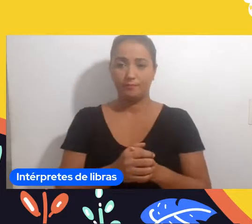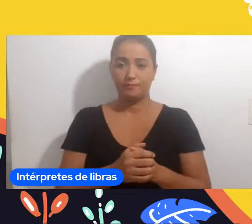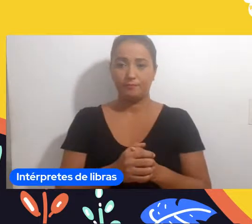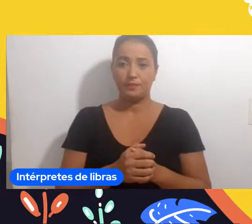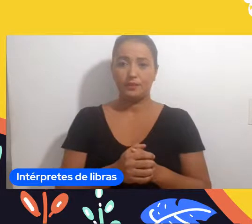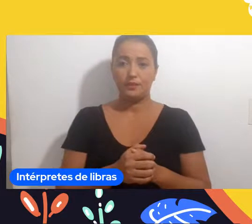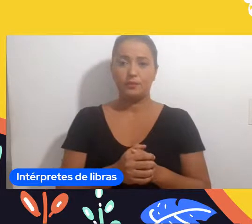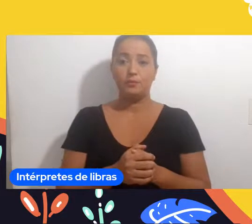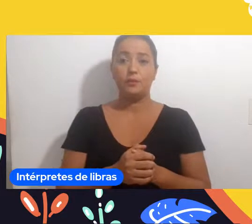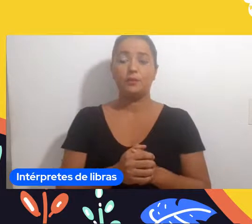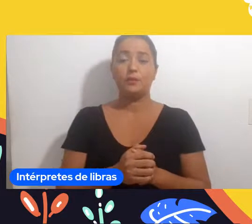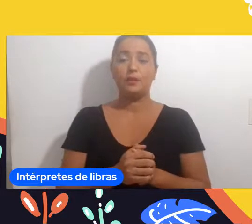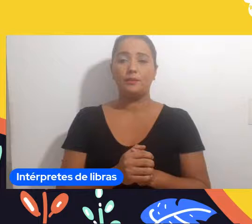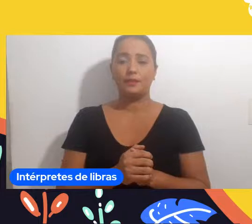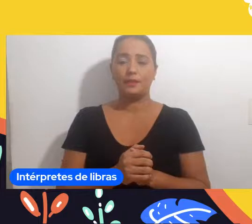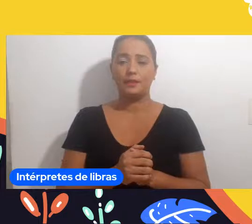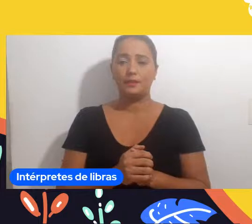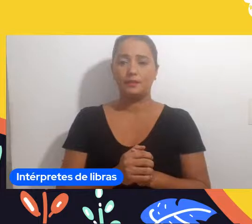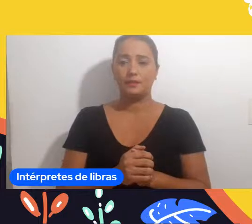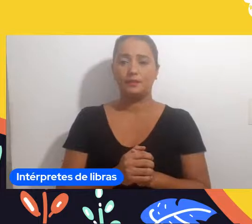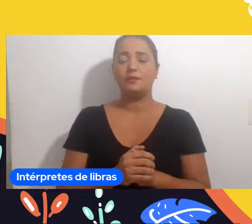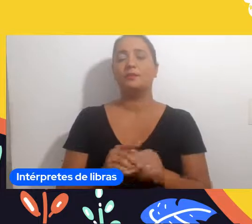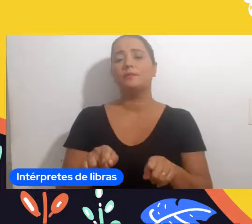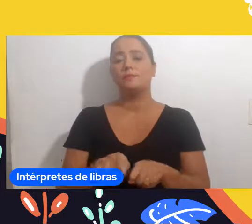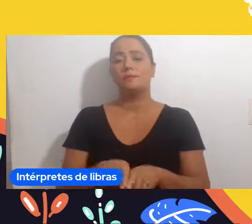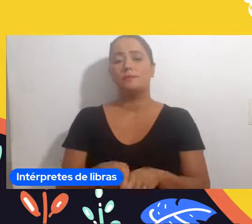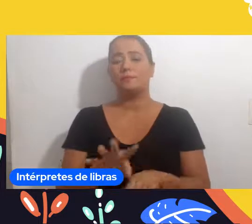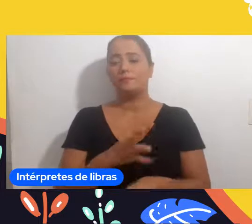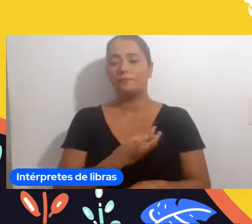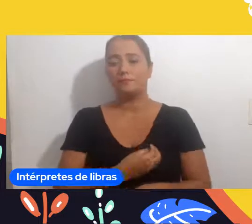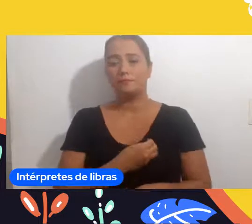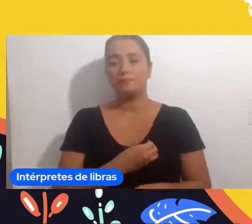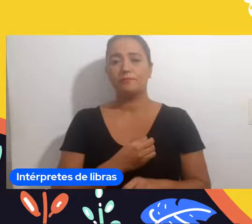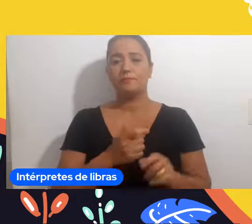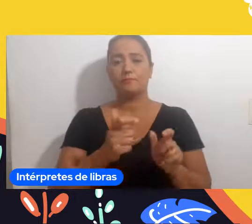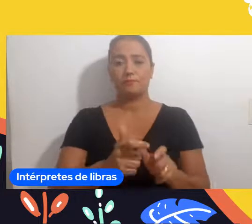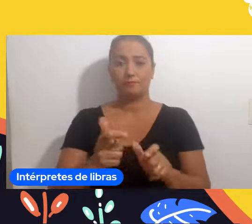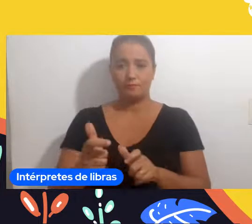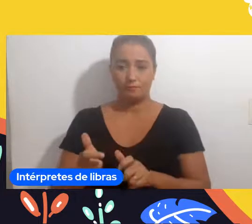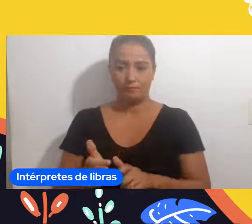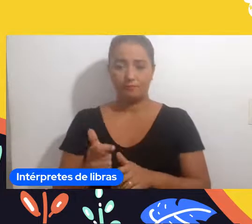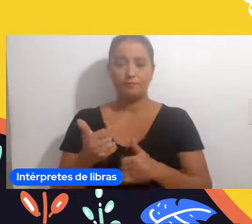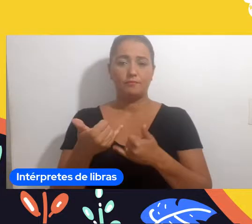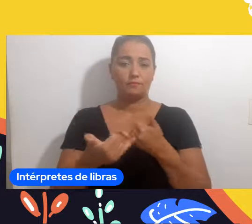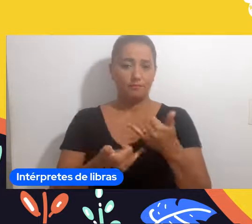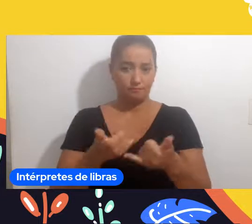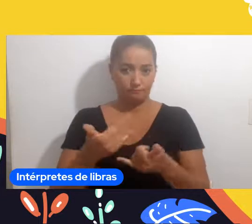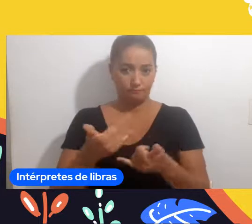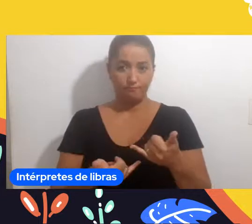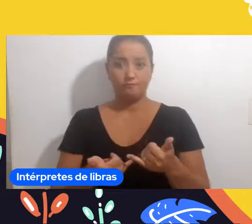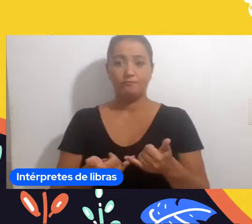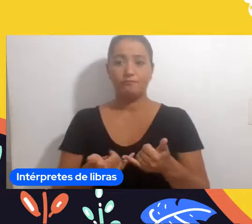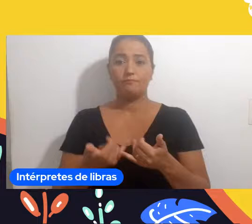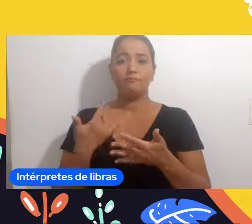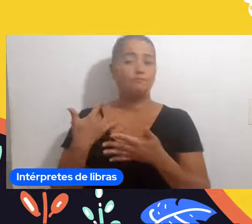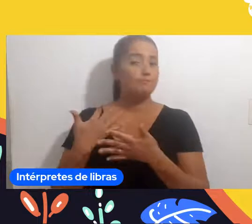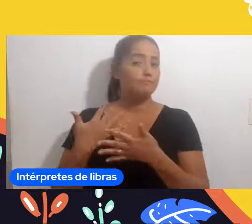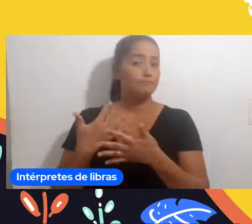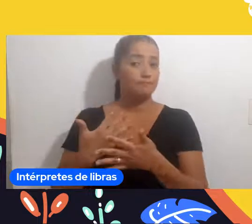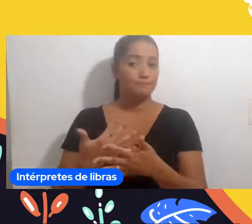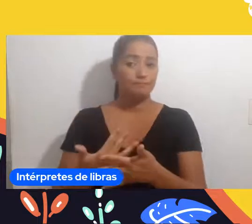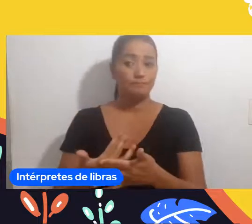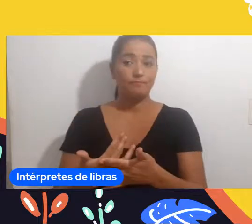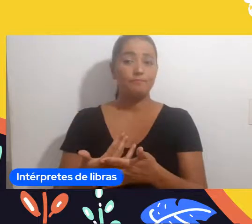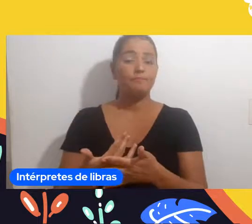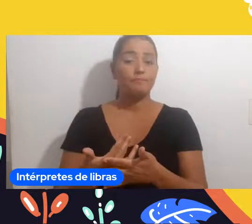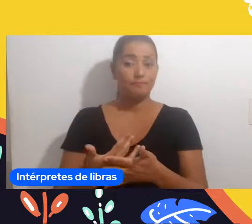que nesse tempo onde a gente está com espaços tão limitados para brincar, eu passando outro dia aqui numa calçada e vi uma